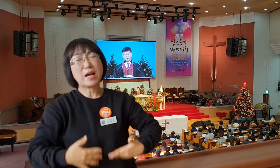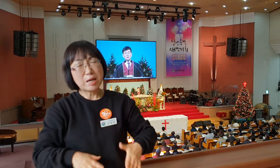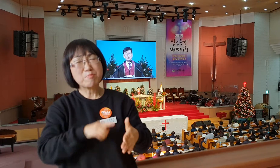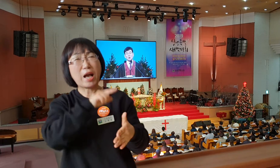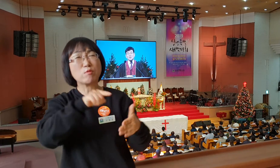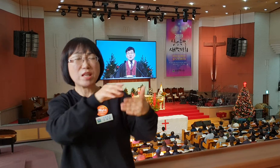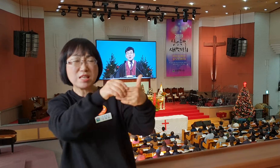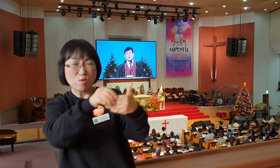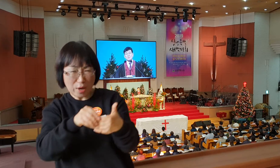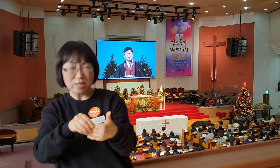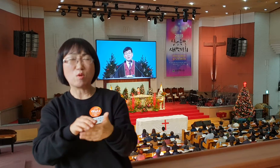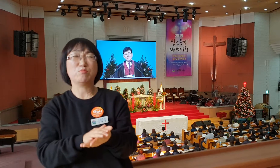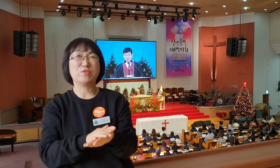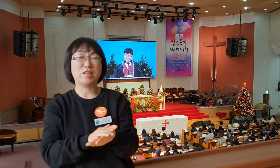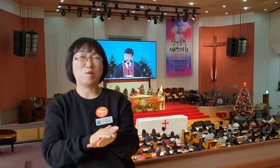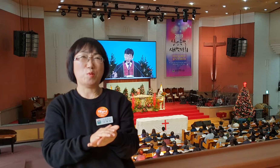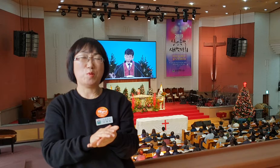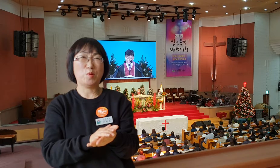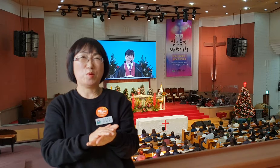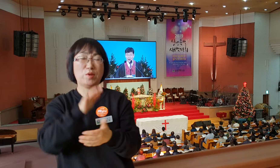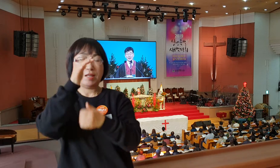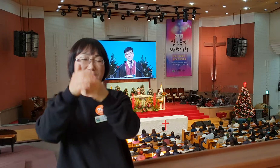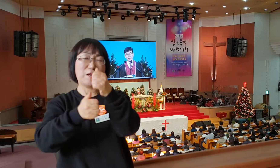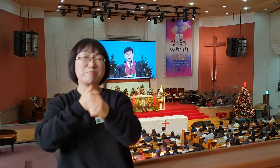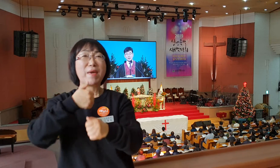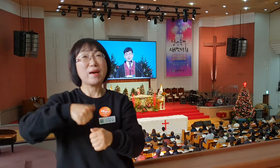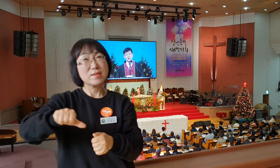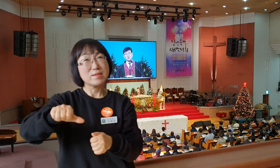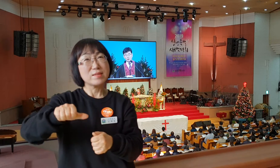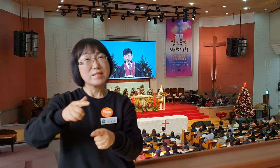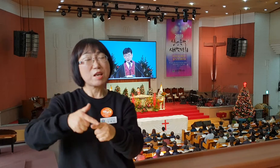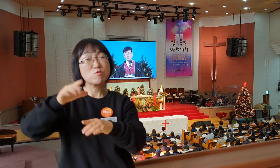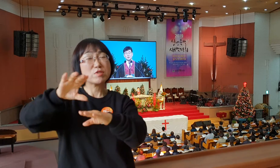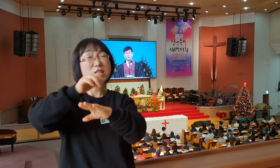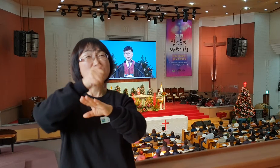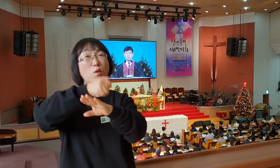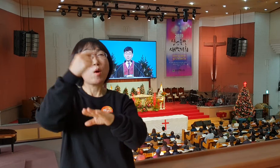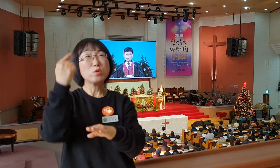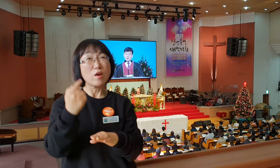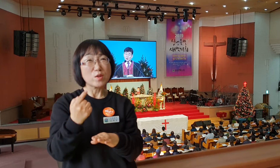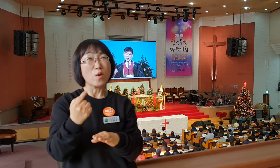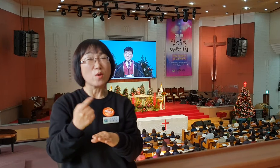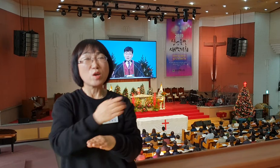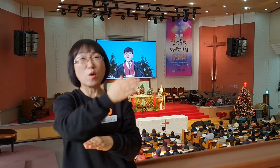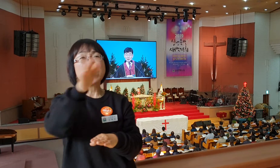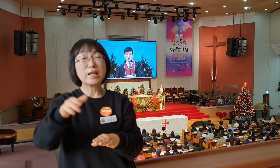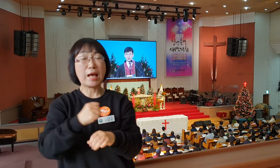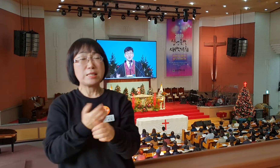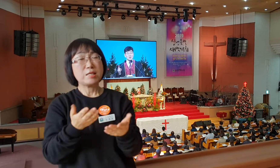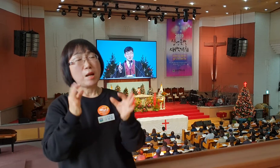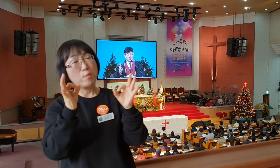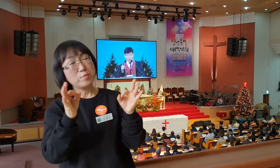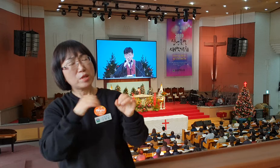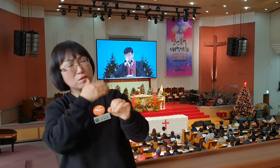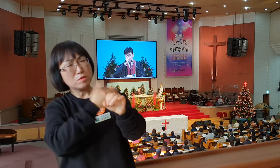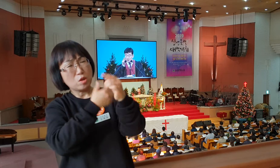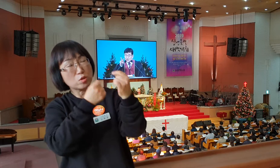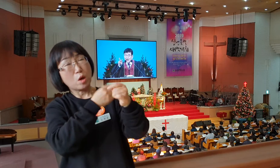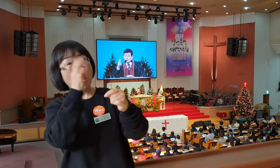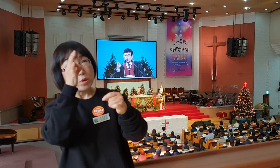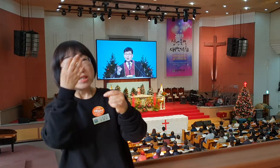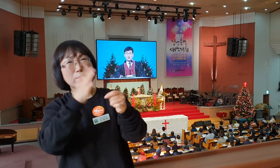가운데로 인도하시는 거예요 하나님의 아들이 예수 그리스도가 오셔서 여러분들 하신 일을 잘 보셔요 능력처럼